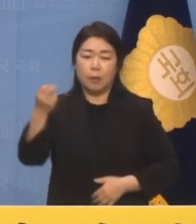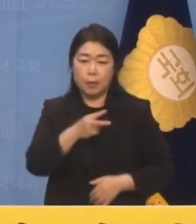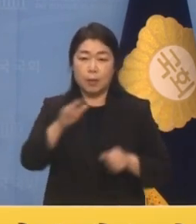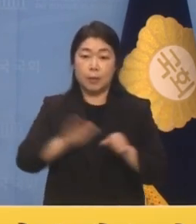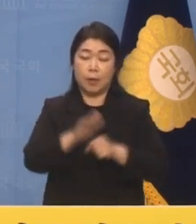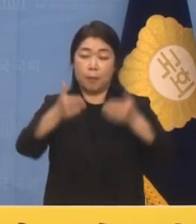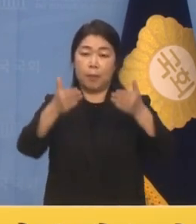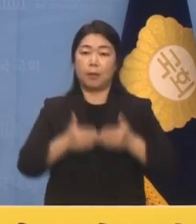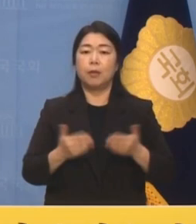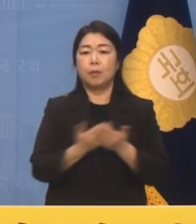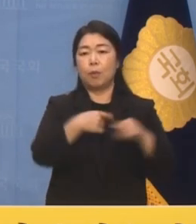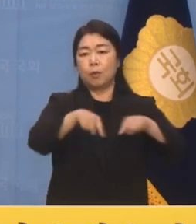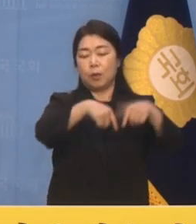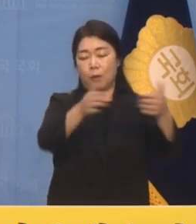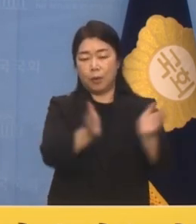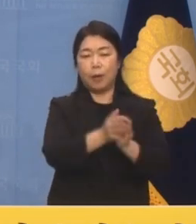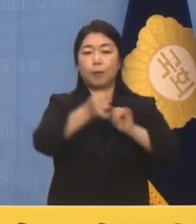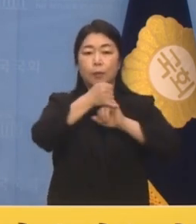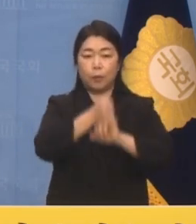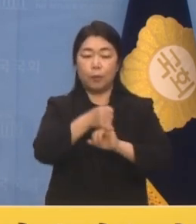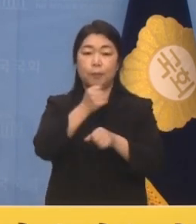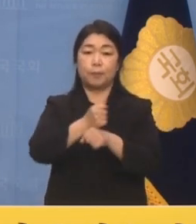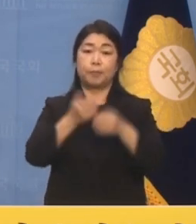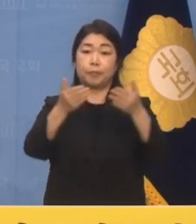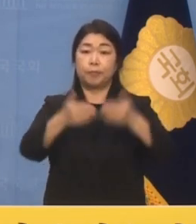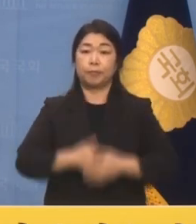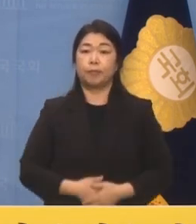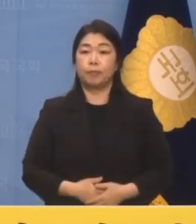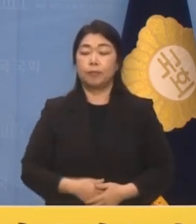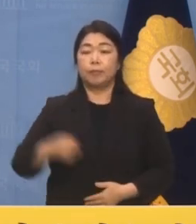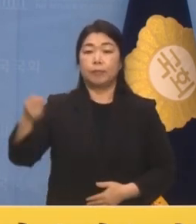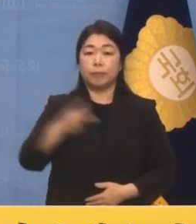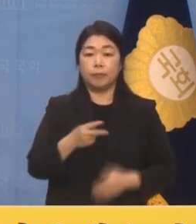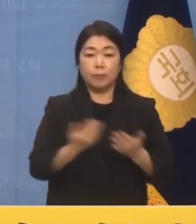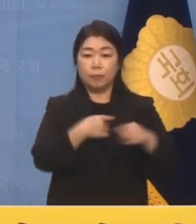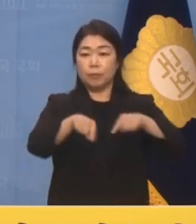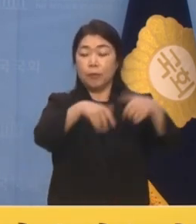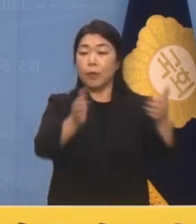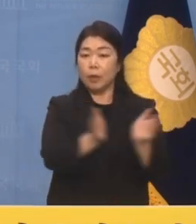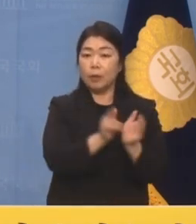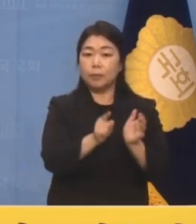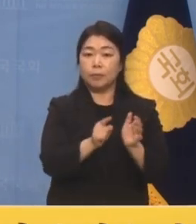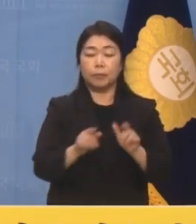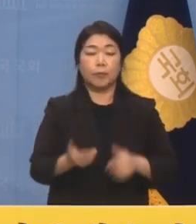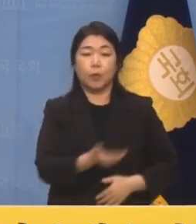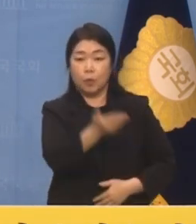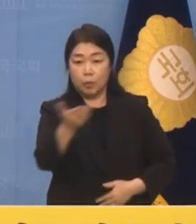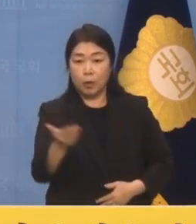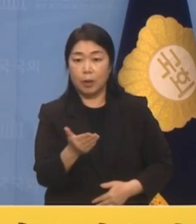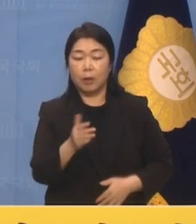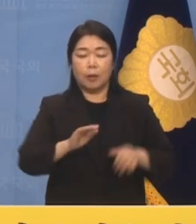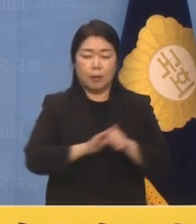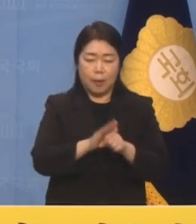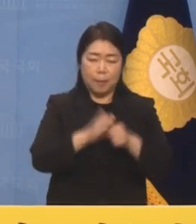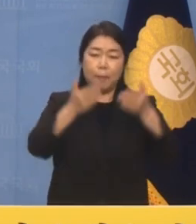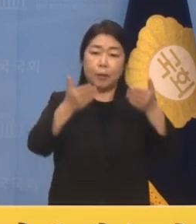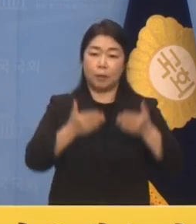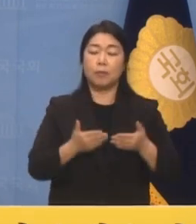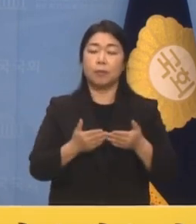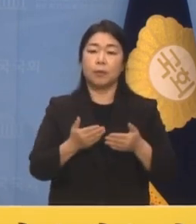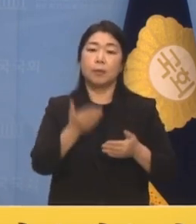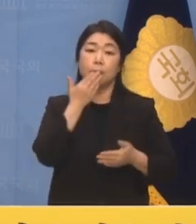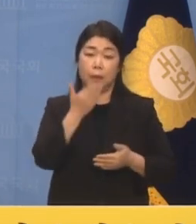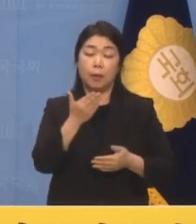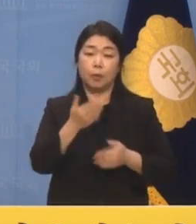사랑받는 진보정당을 꼭 만들겠습니다. 다시 한번 진보정당이 시민 여러분께 사랑받을